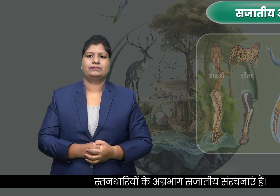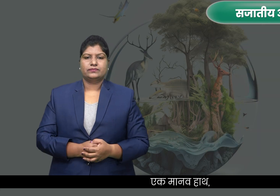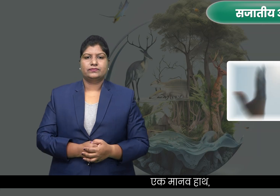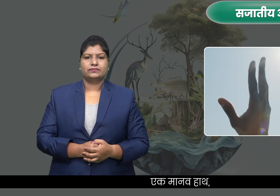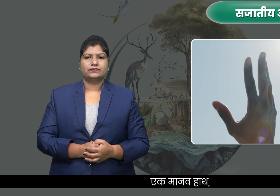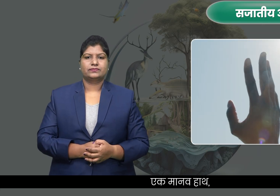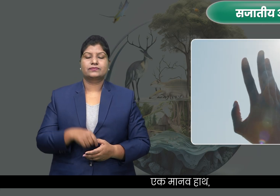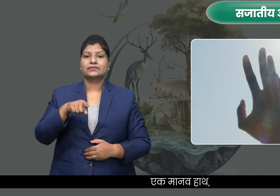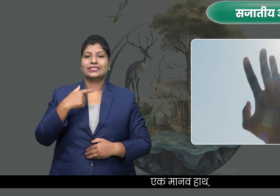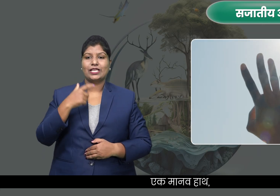एक मानव हाथ,